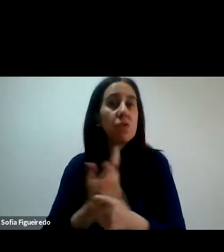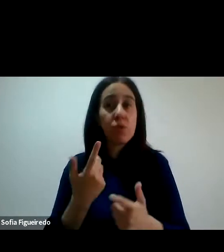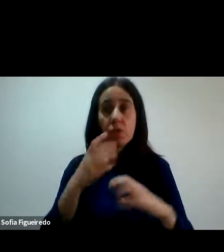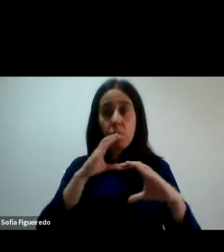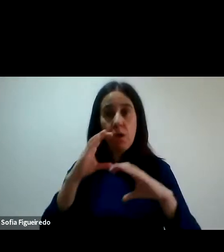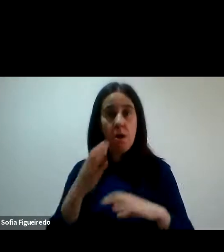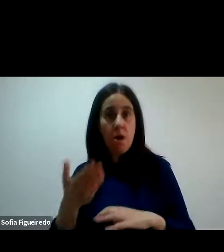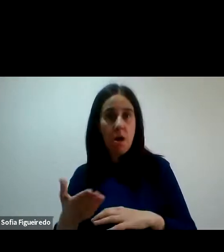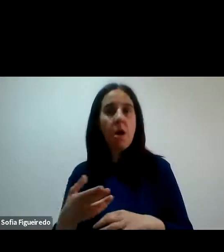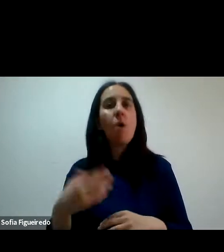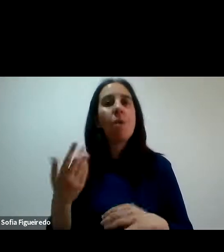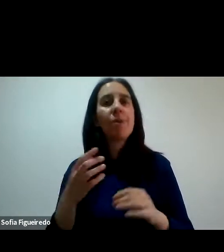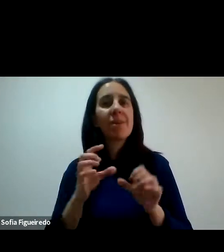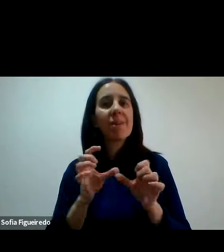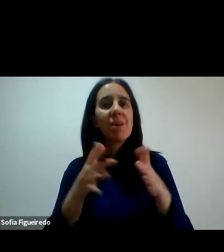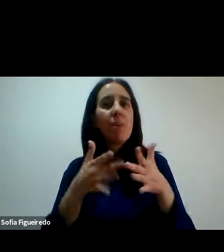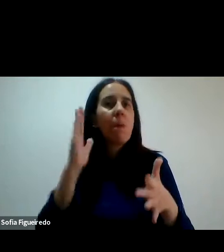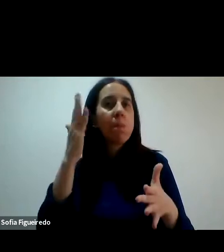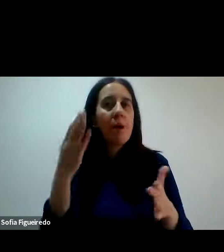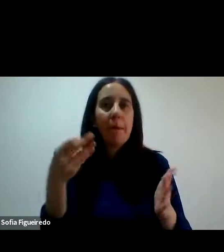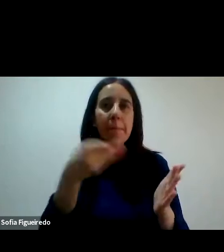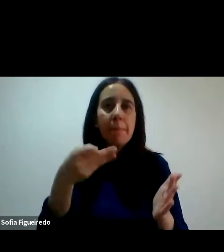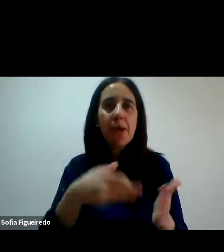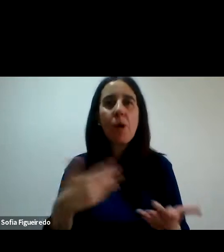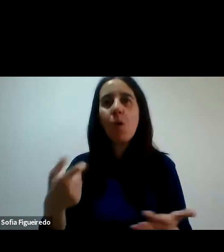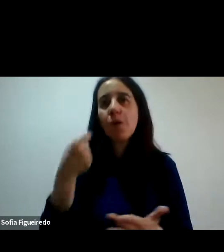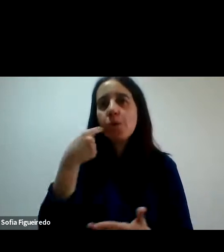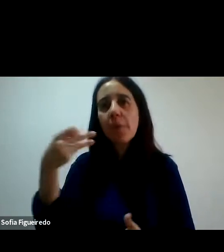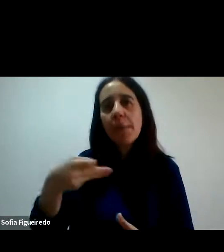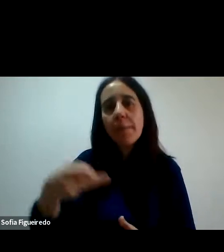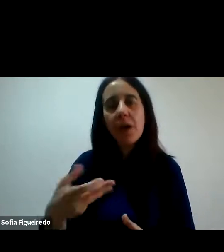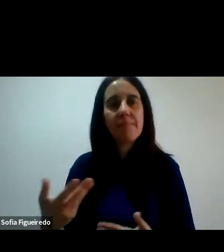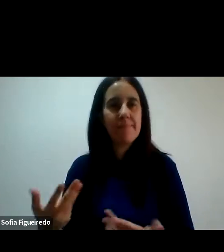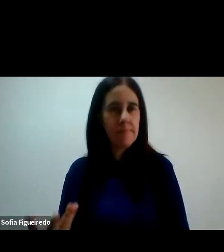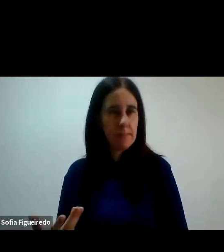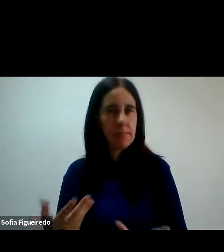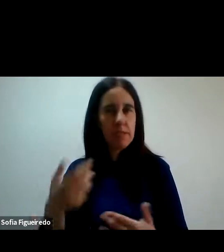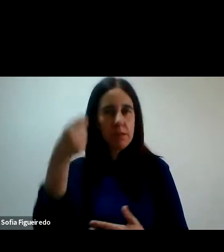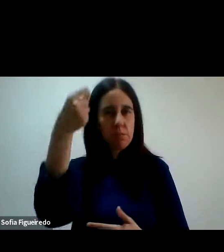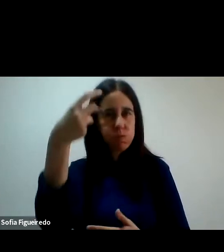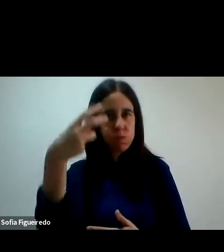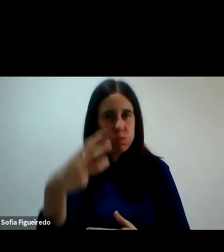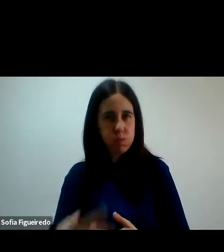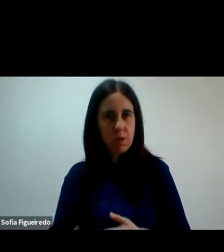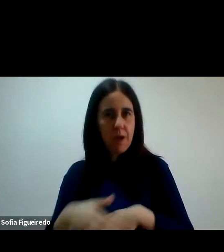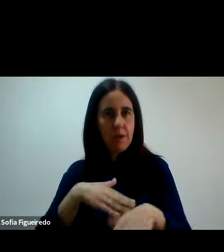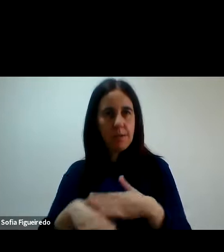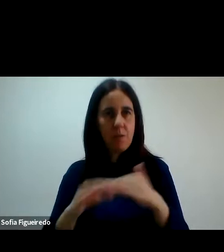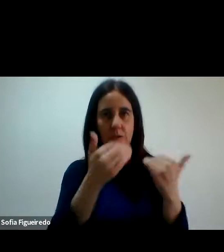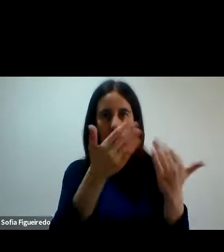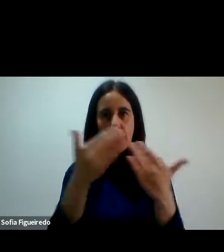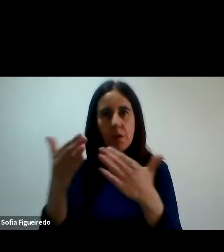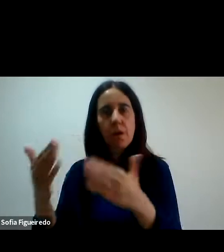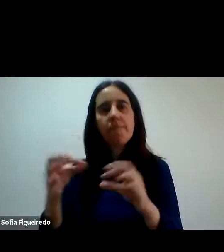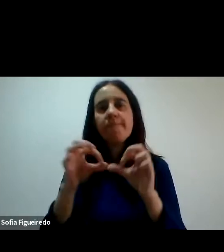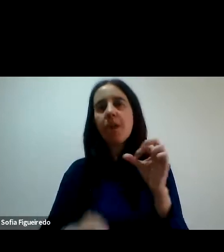por frequentarem um webinar, por frequentarem um curso, por um conjunto de ações que estivemos a proporcionar. Portanto, que mensagem é que nós